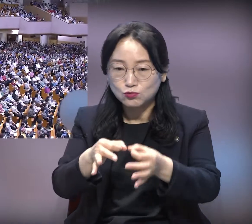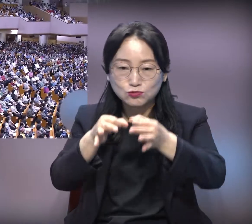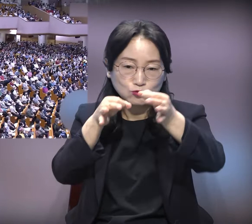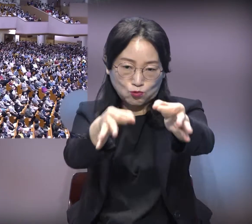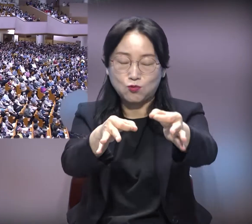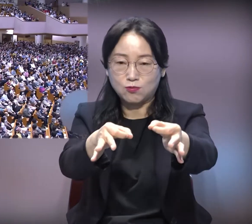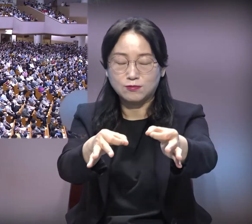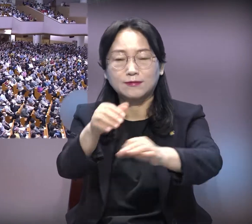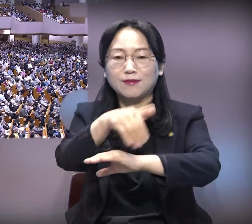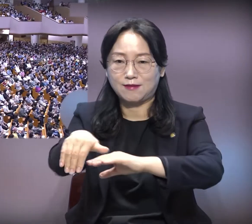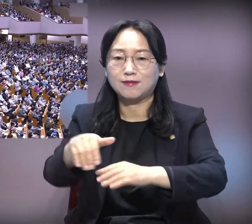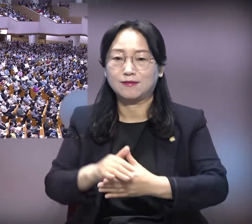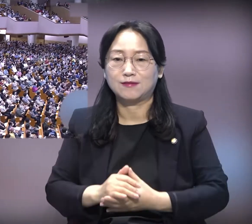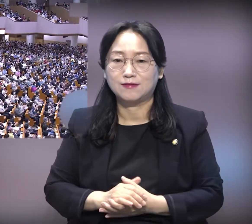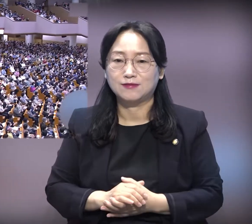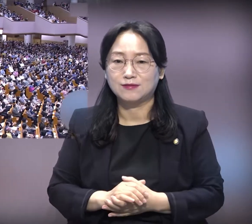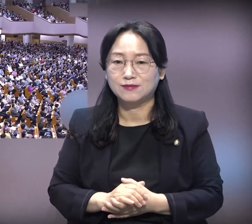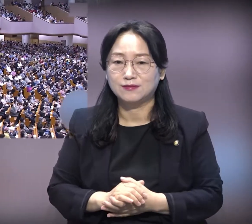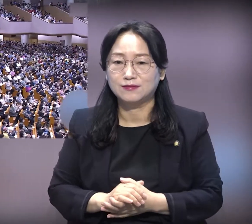그래서